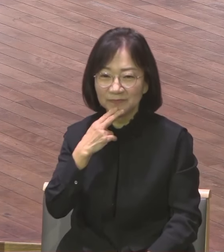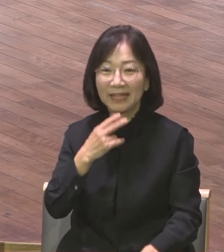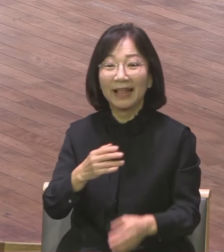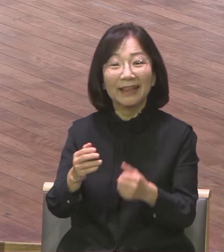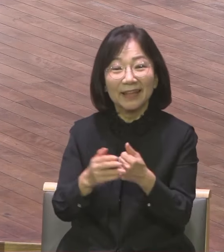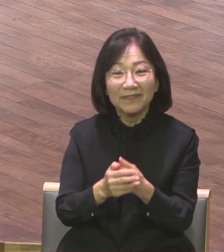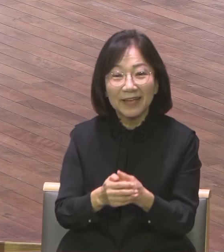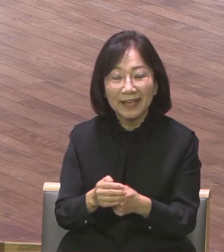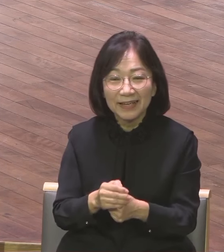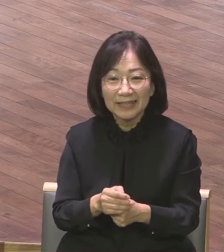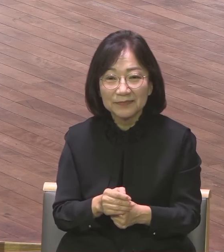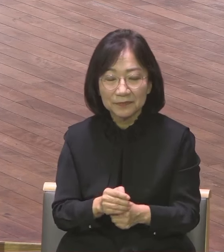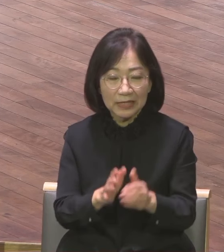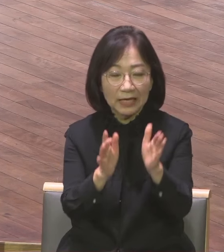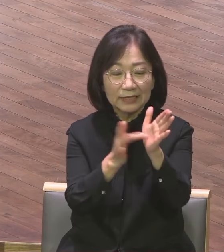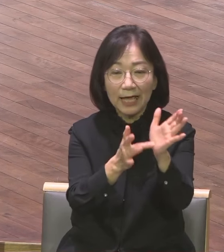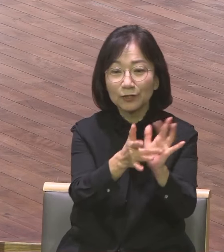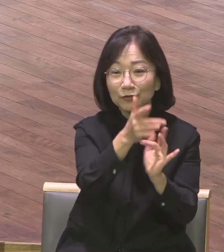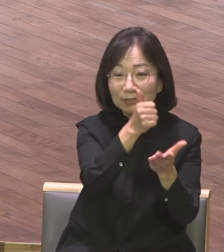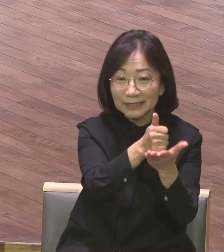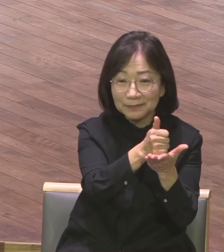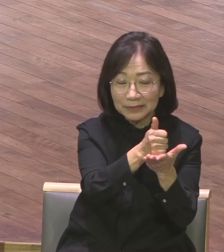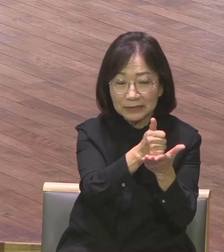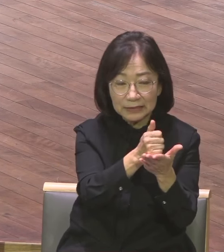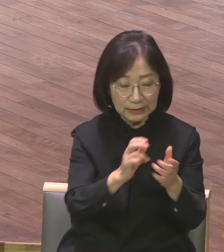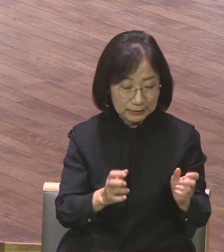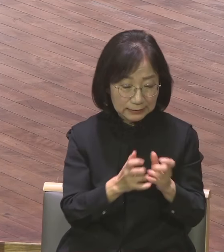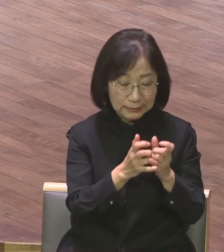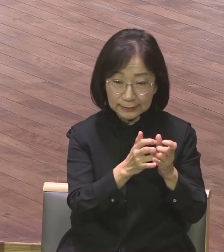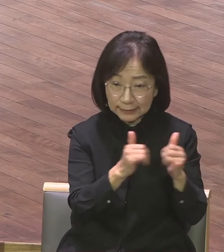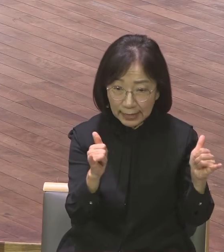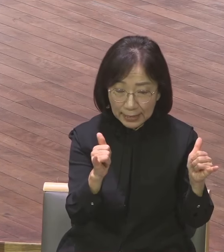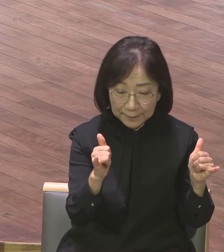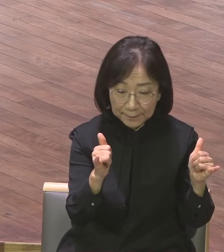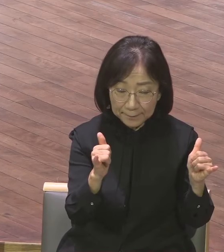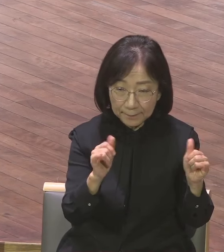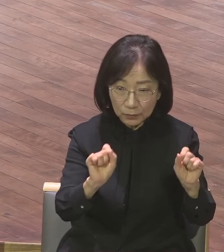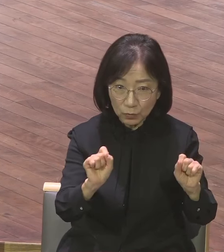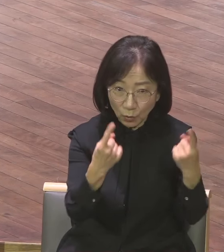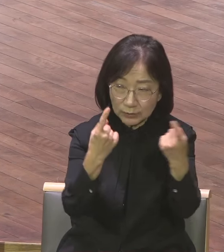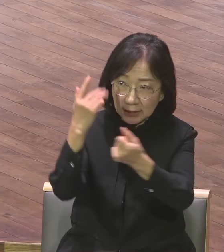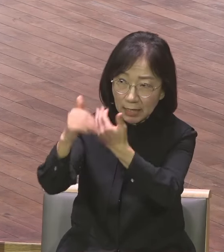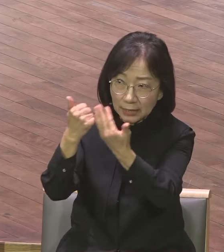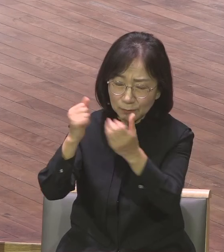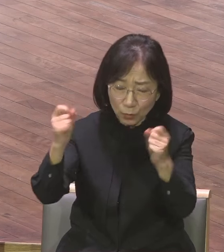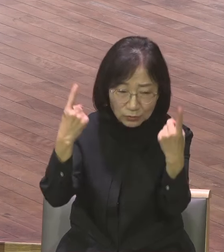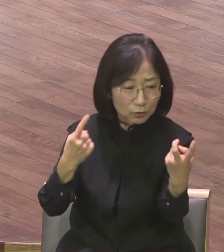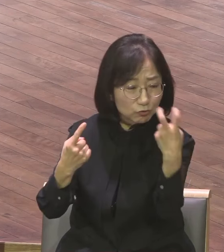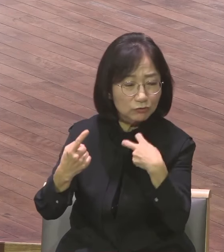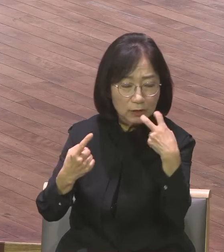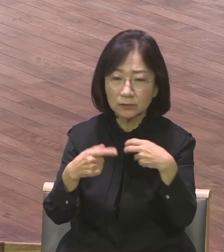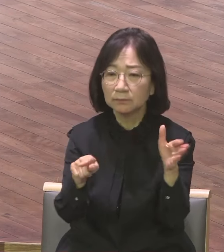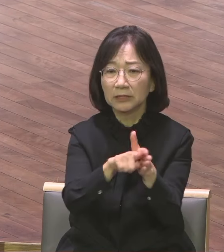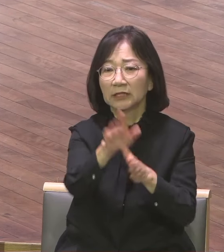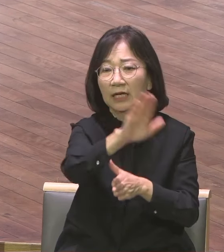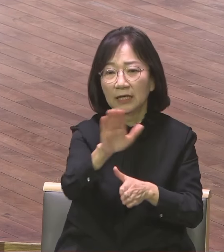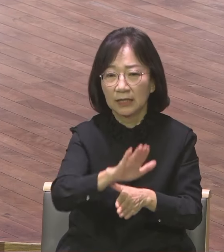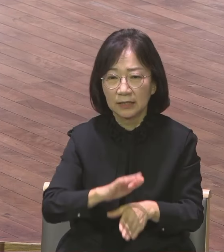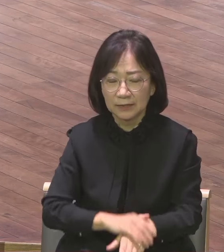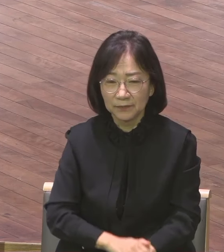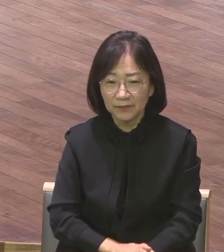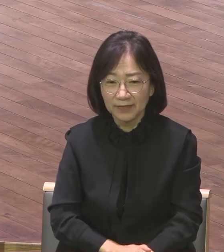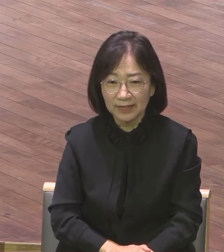한마디로 예수님의 뭘요? 인성과 신성을 그렇게 부인하는 것입니다.